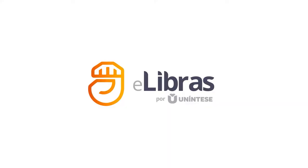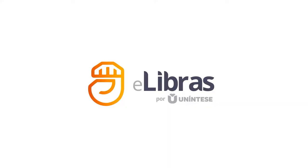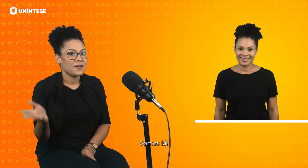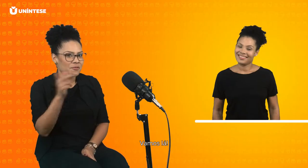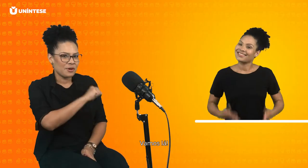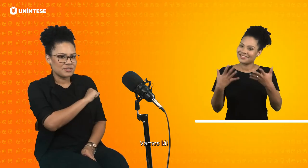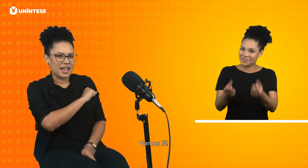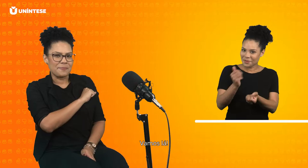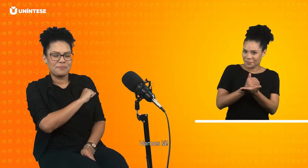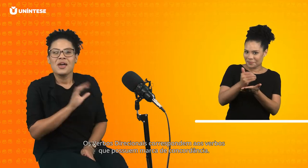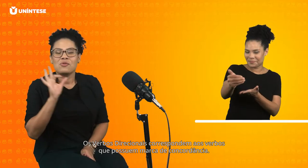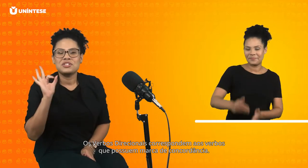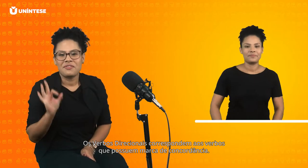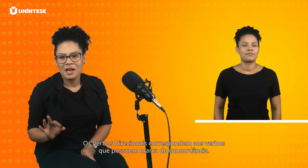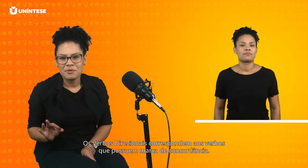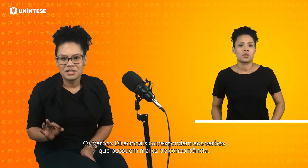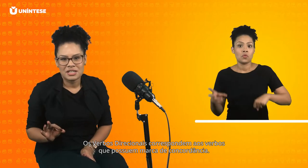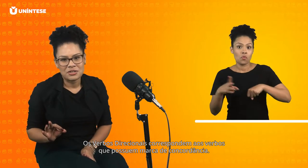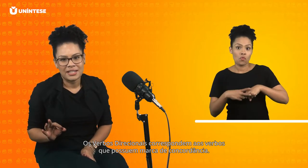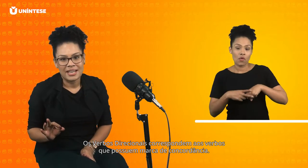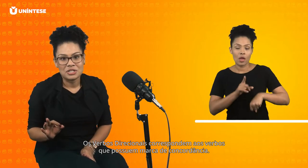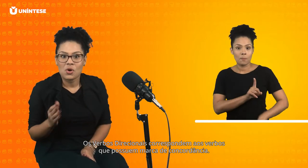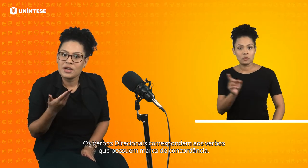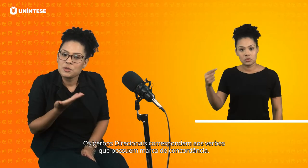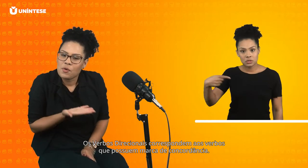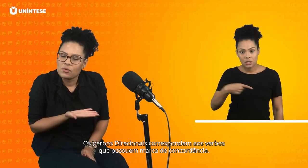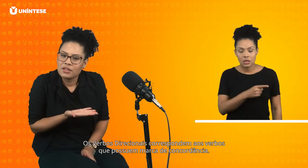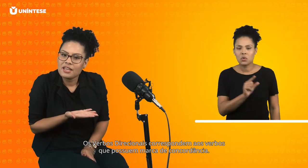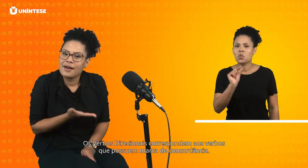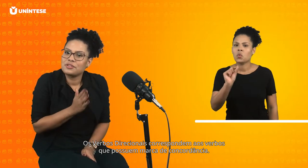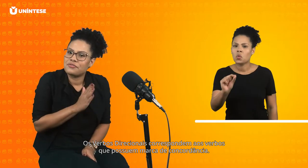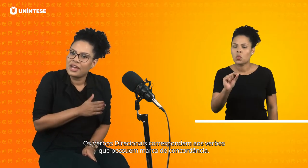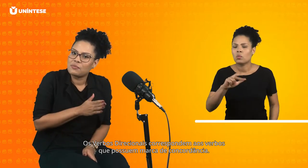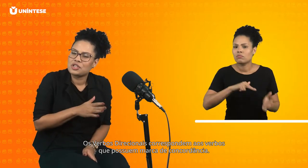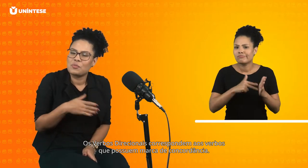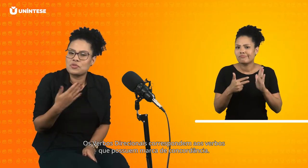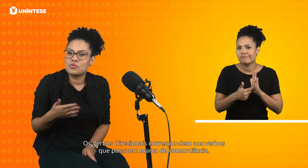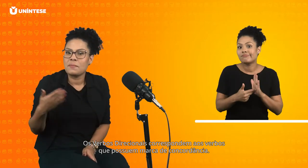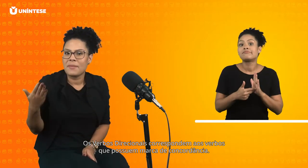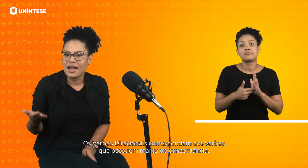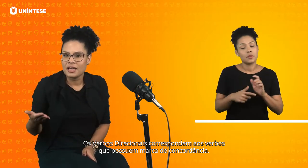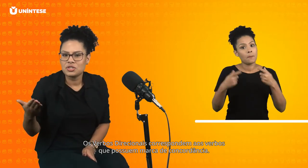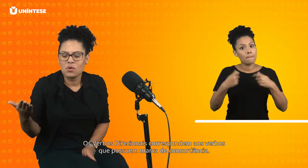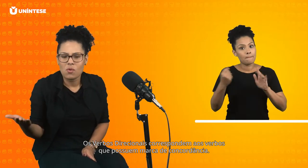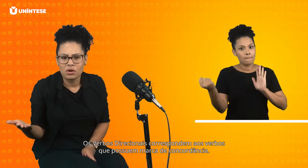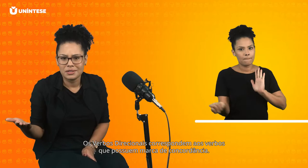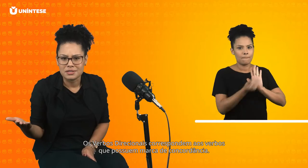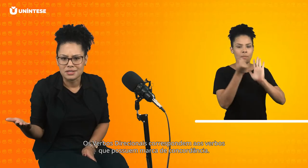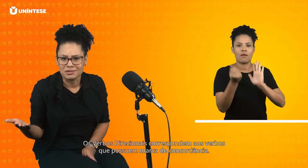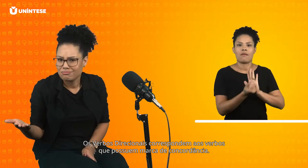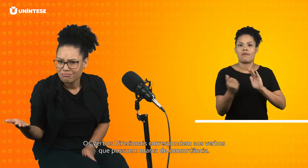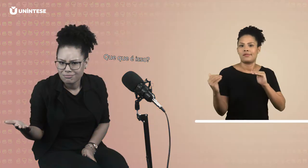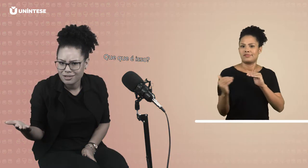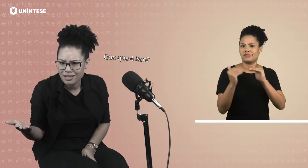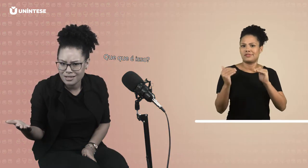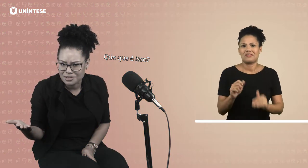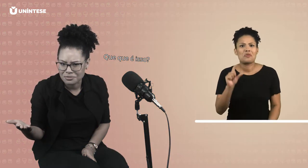Vamos lá. Os verbos direcionais correspondem aos verbos que possuem marca de concordância. O que é isso?